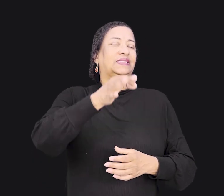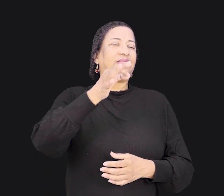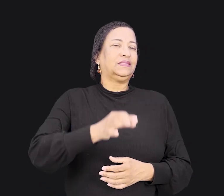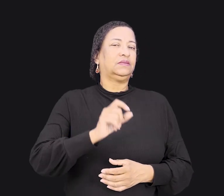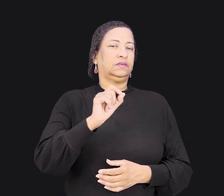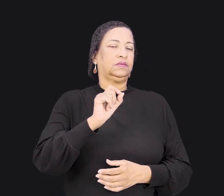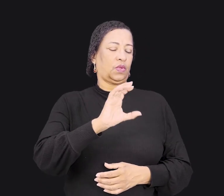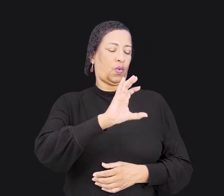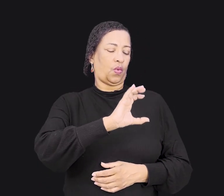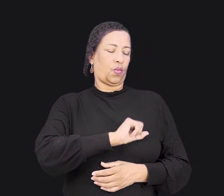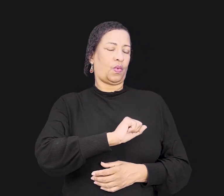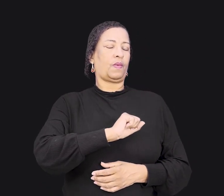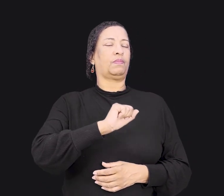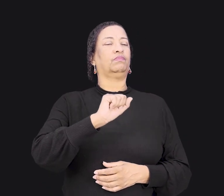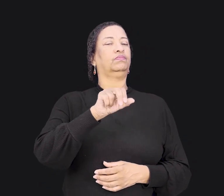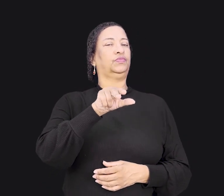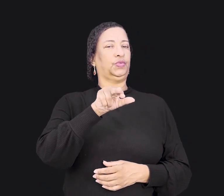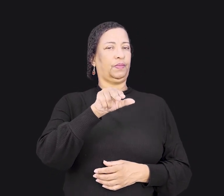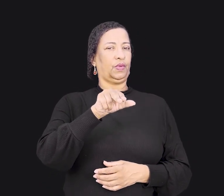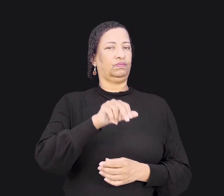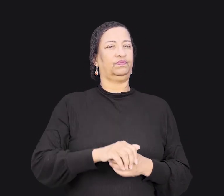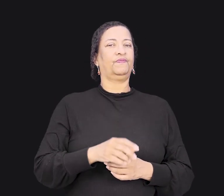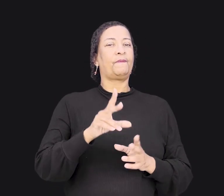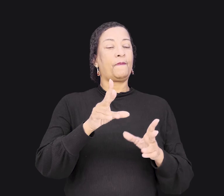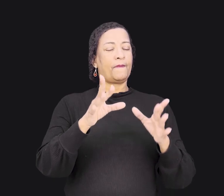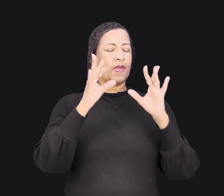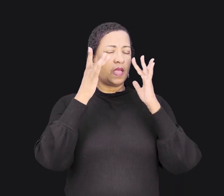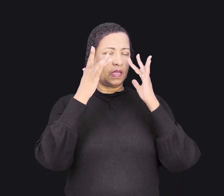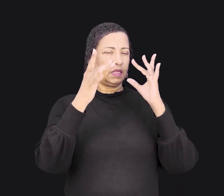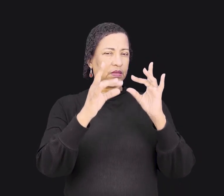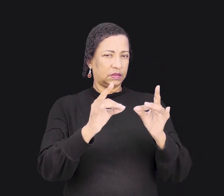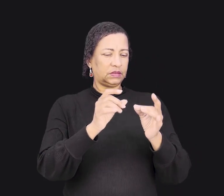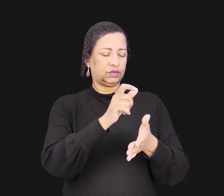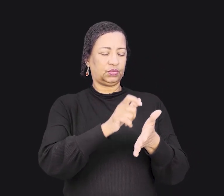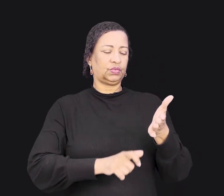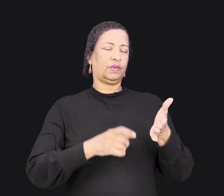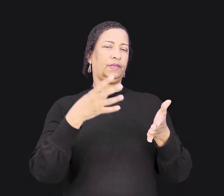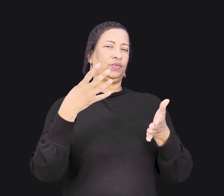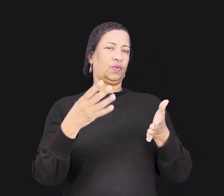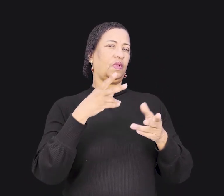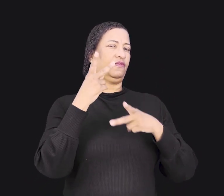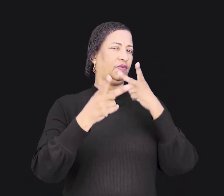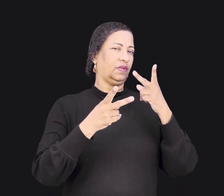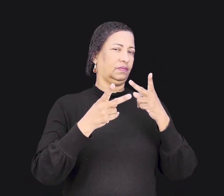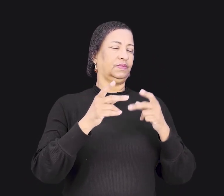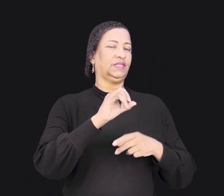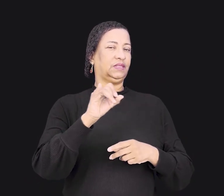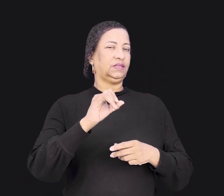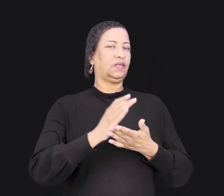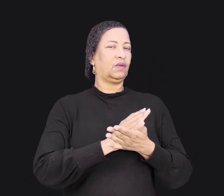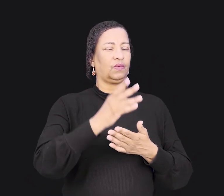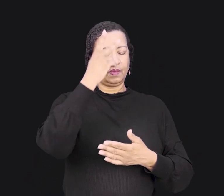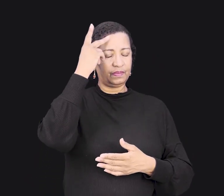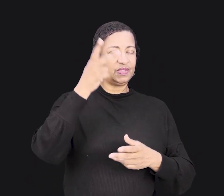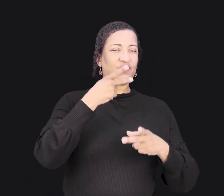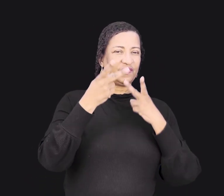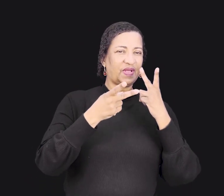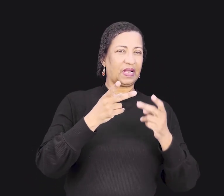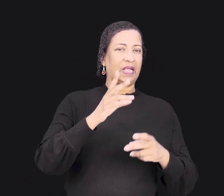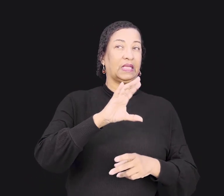irmão. Preste atenção nessas palavras do capítulo 4 de 1 João. Se alguém afirmar, eu amo a Deus, mas odiar seu